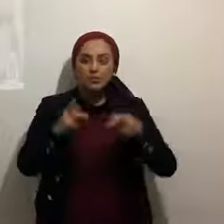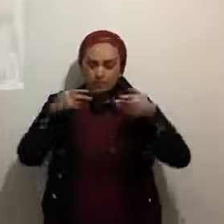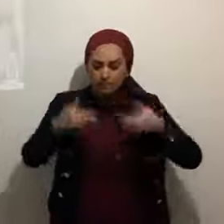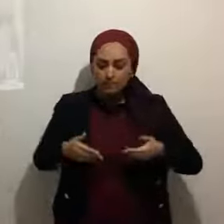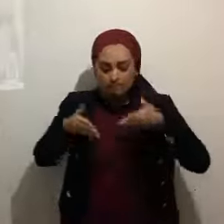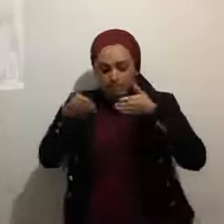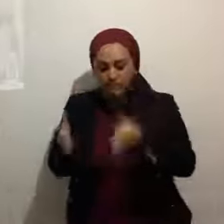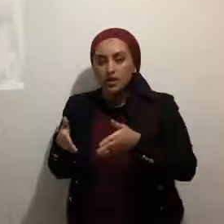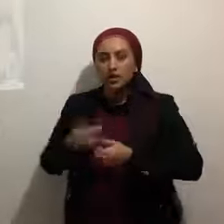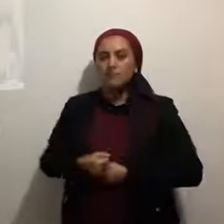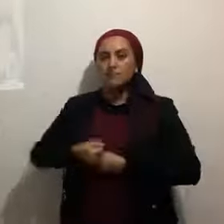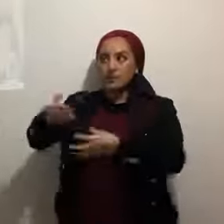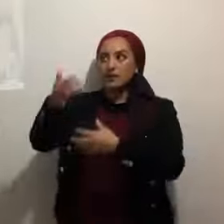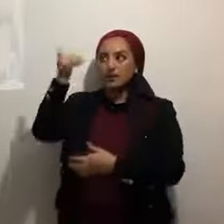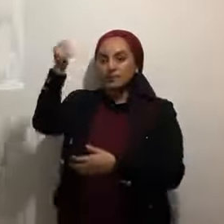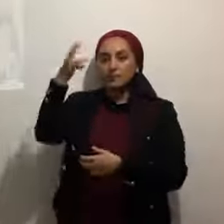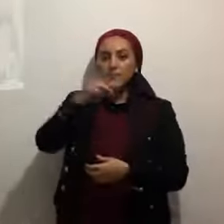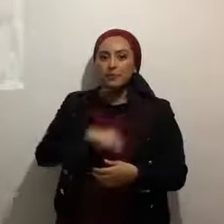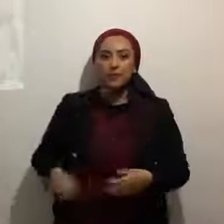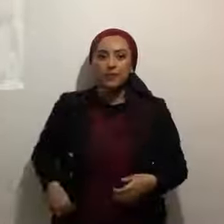Yahshua HaMashiach. A más no poder.